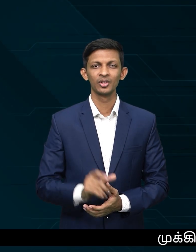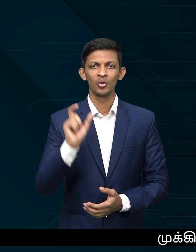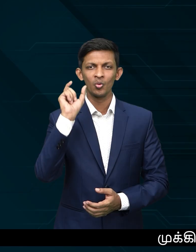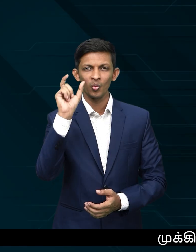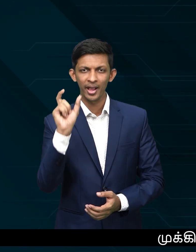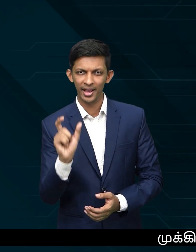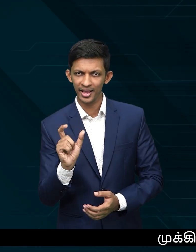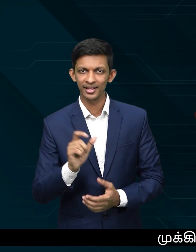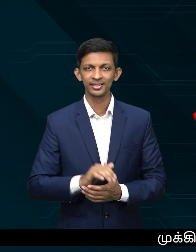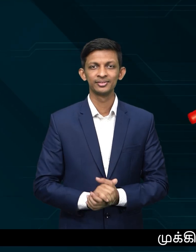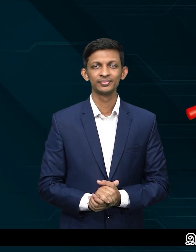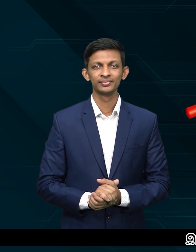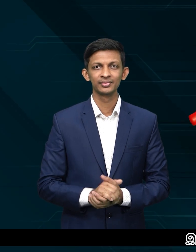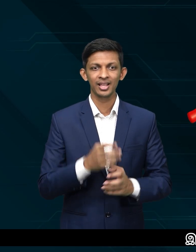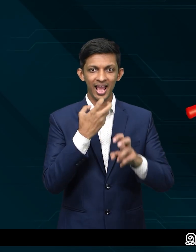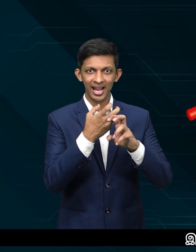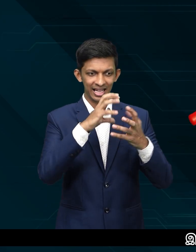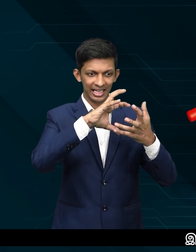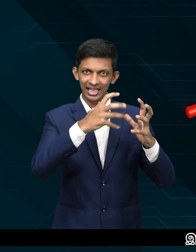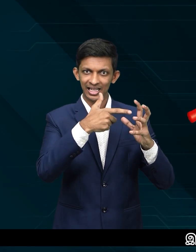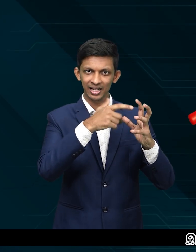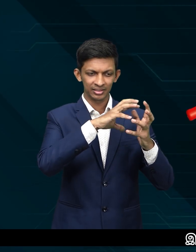முக்கிய வார்த்தைகள்: இணக்கமான,